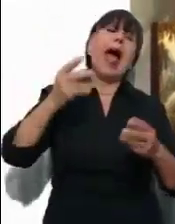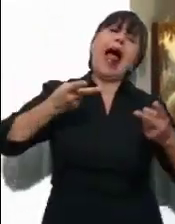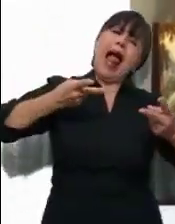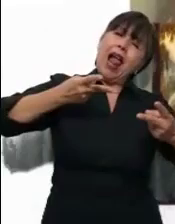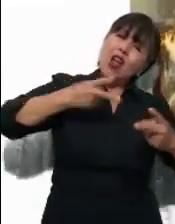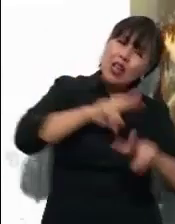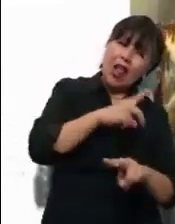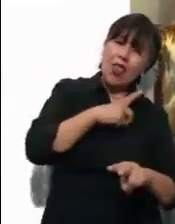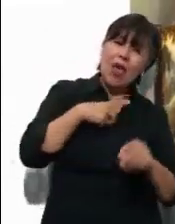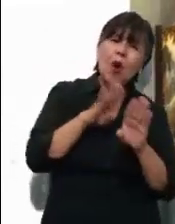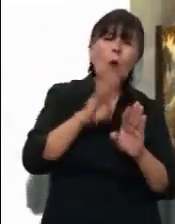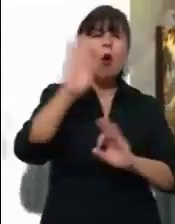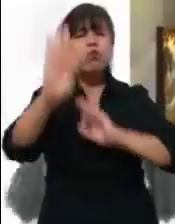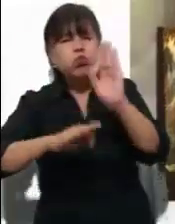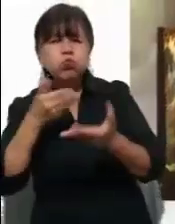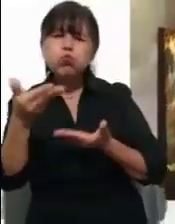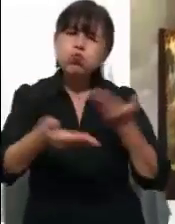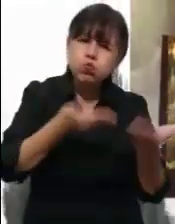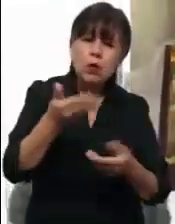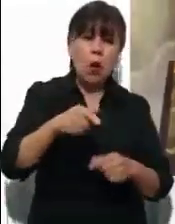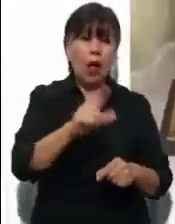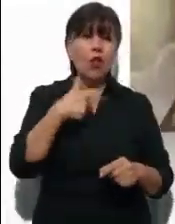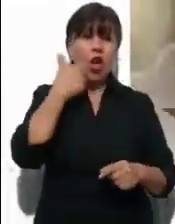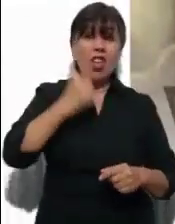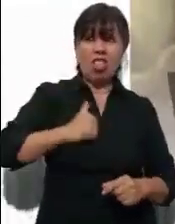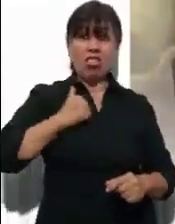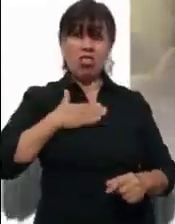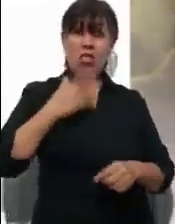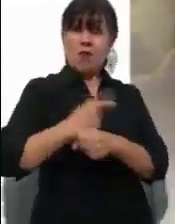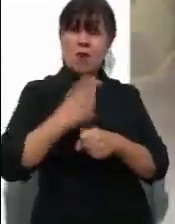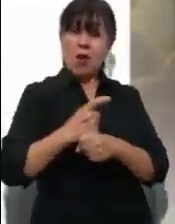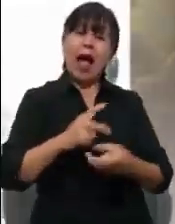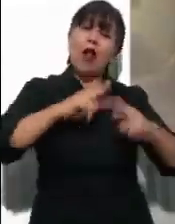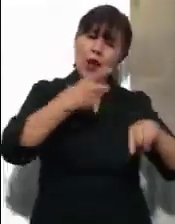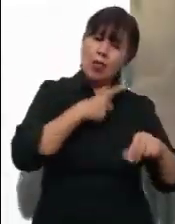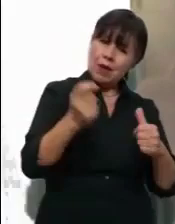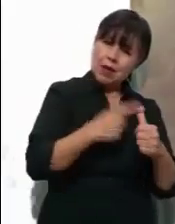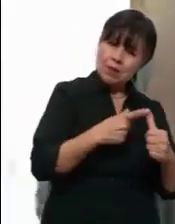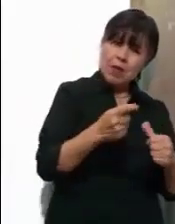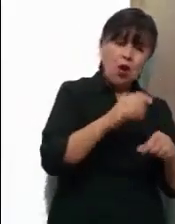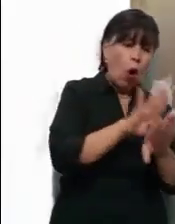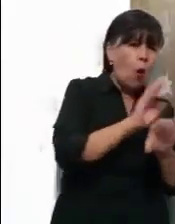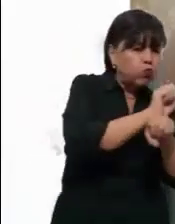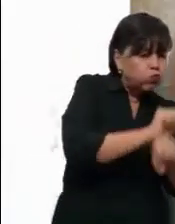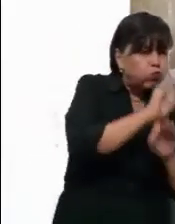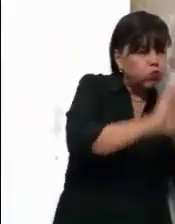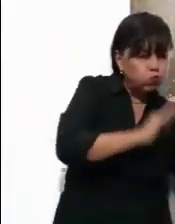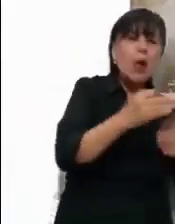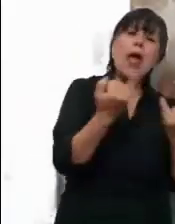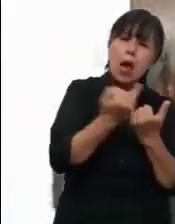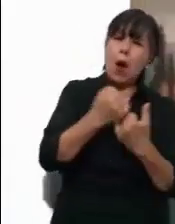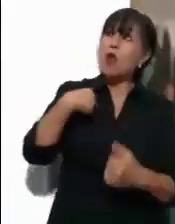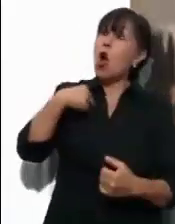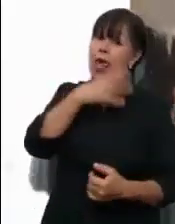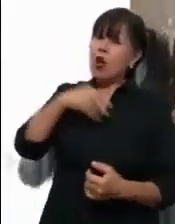el que los sirva. Y el que quiera ser primero, que sea su esclavo. Así como el Hijo del Hombre no ha venido a ser